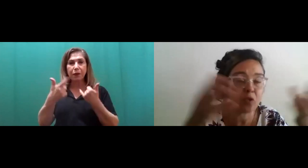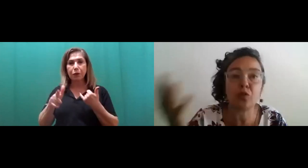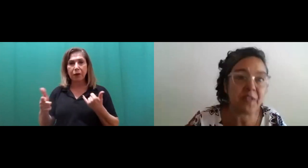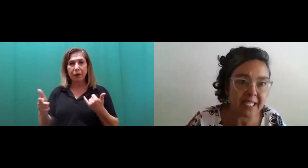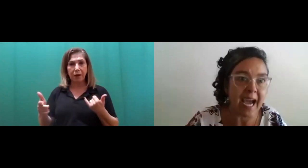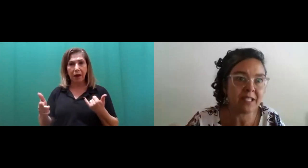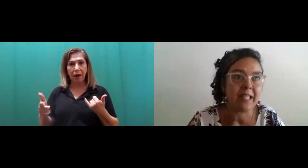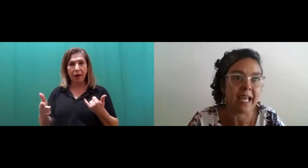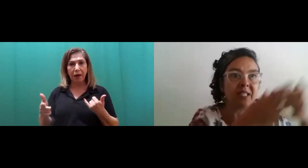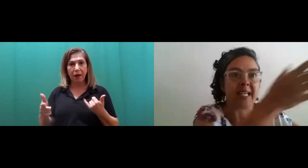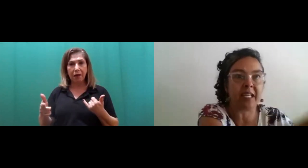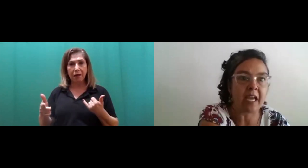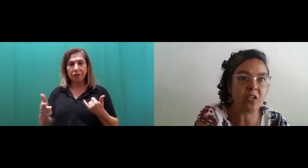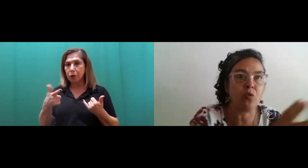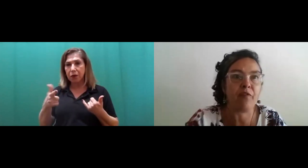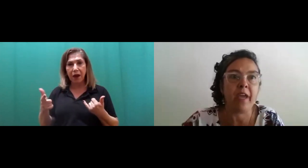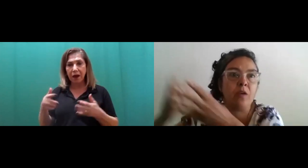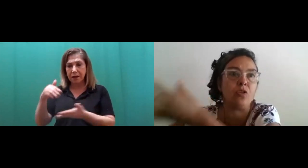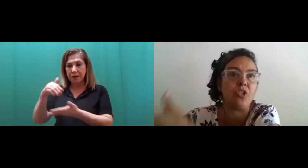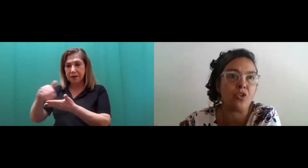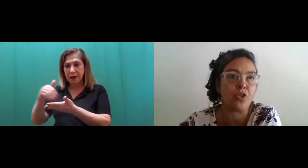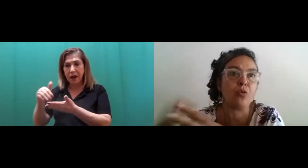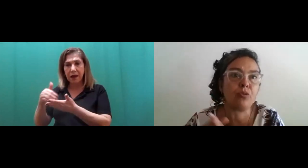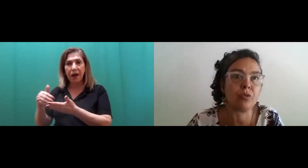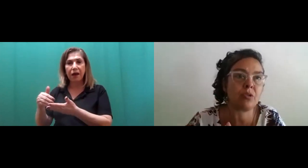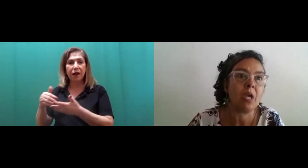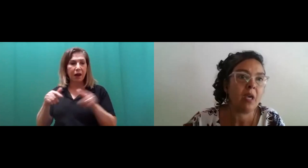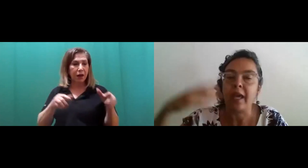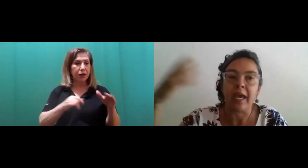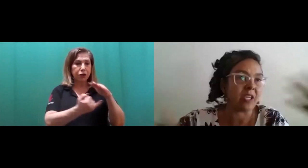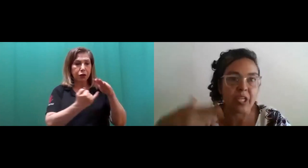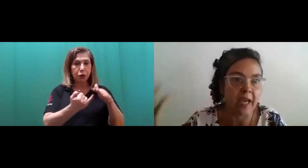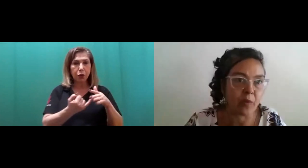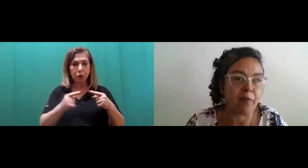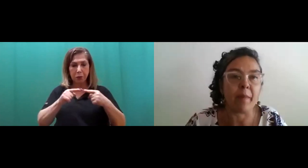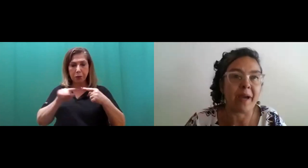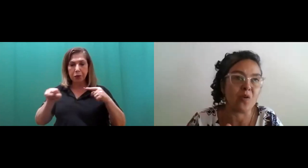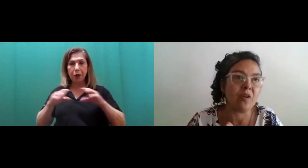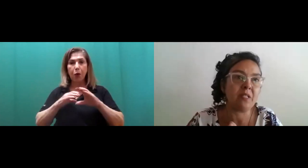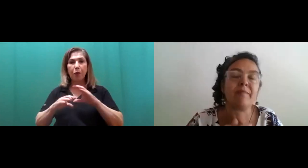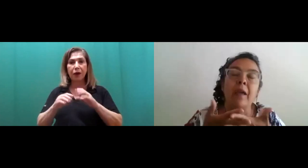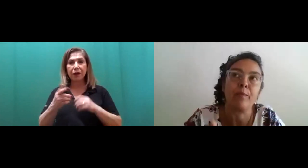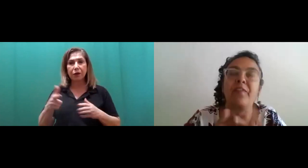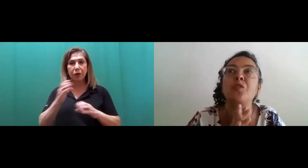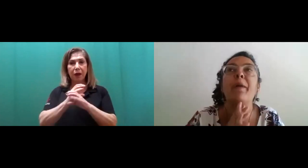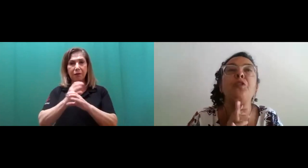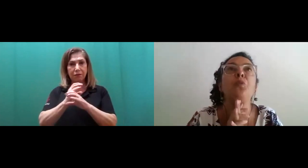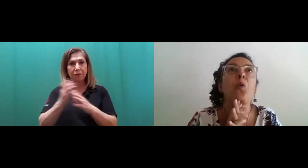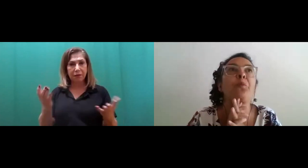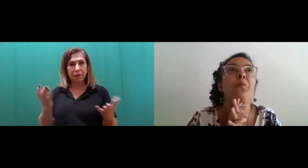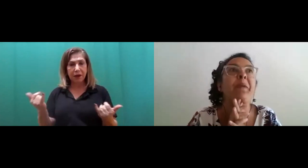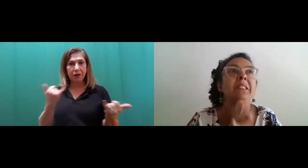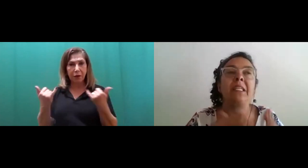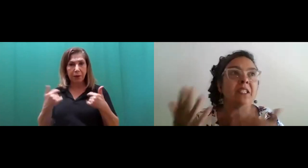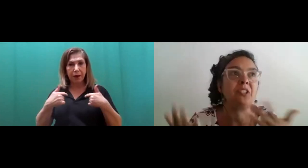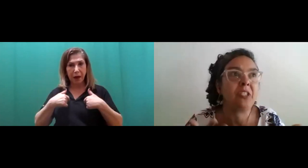entre de fontes oficiais, né, de secretarias de governo, de institutos que geram informações, né? Eu faço parte de um